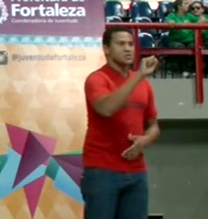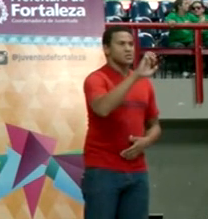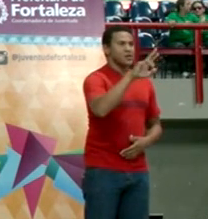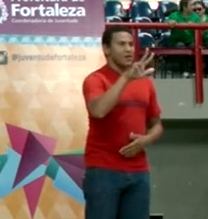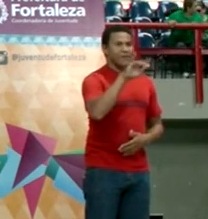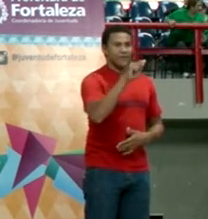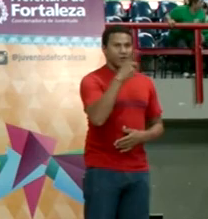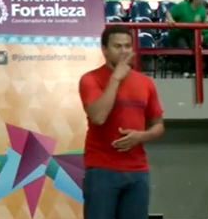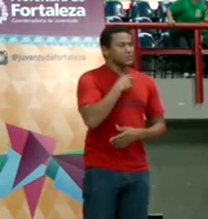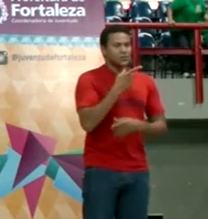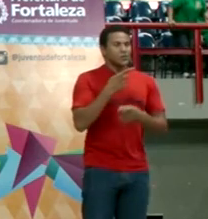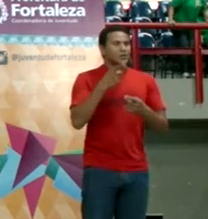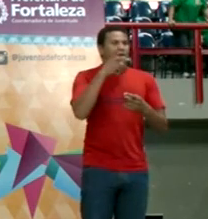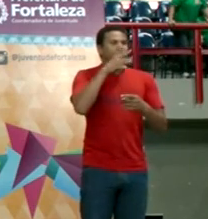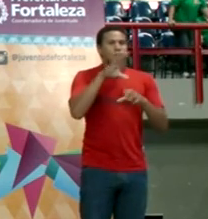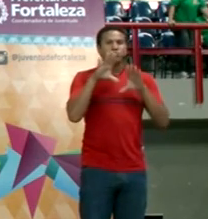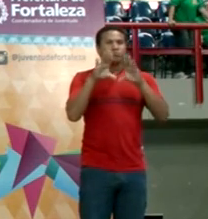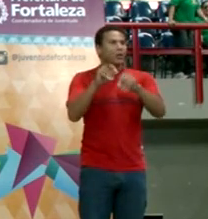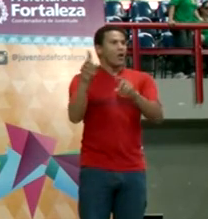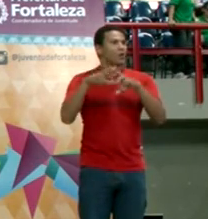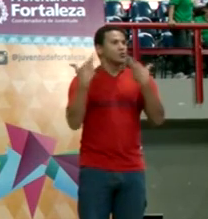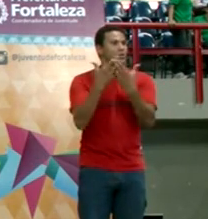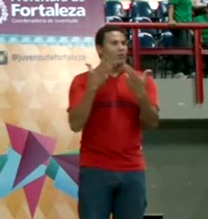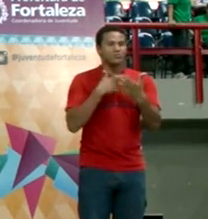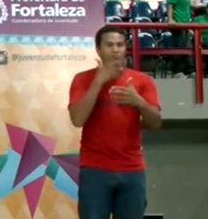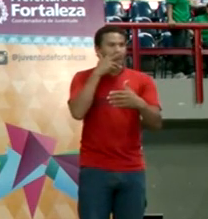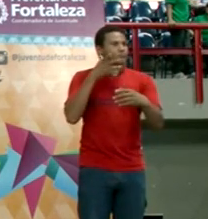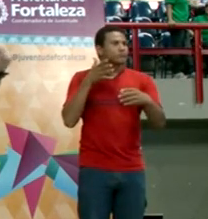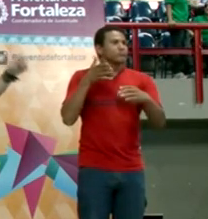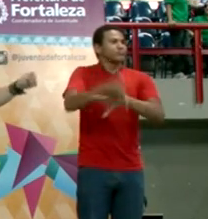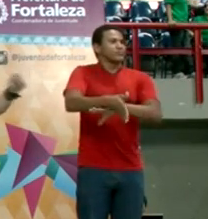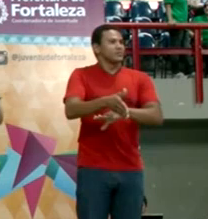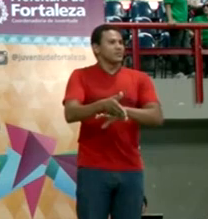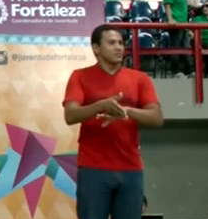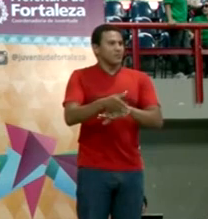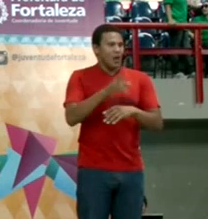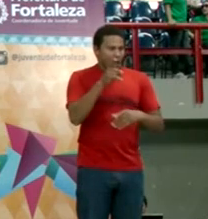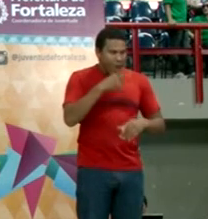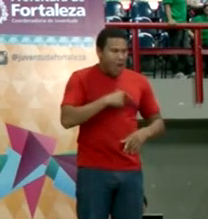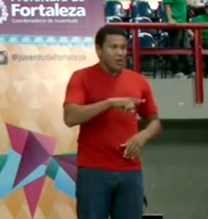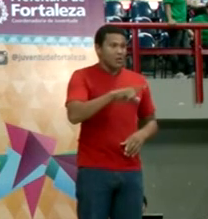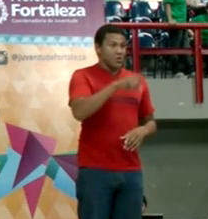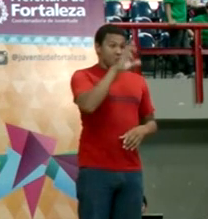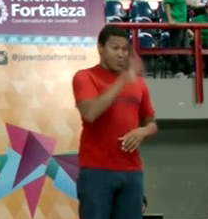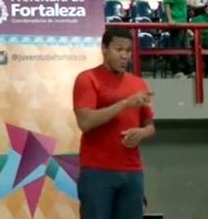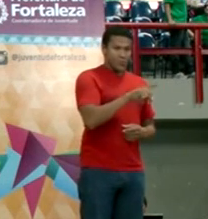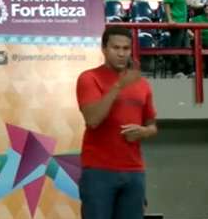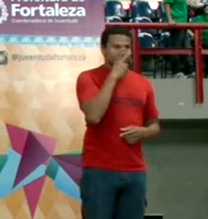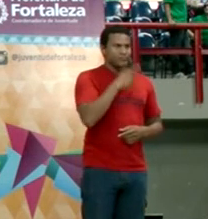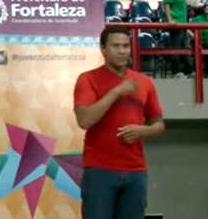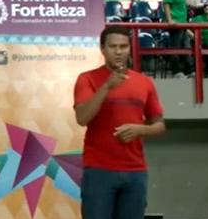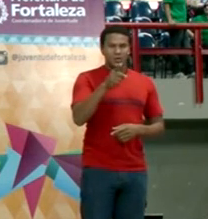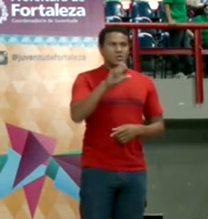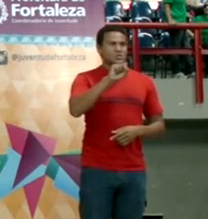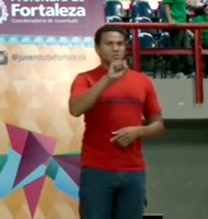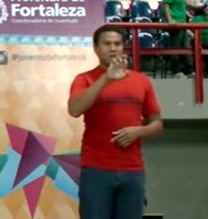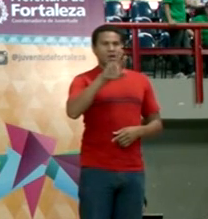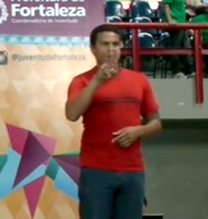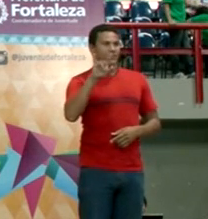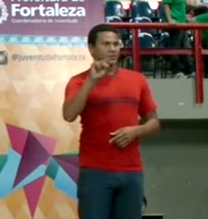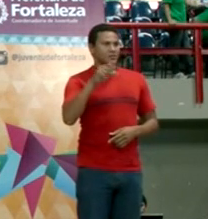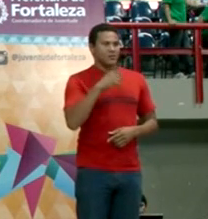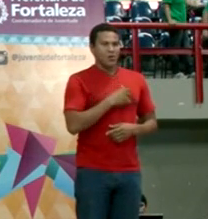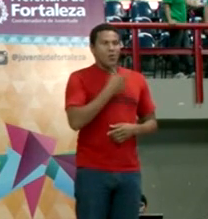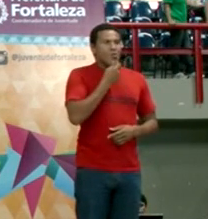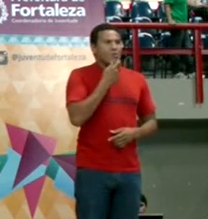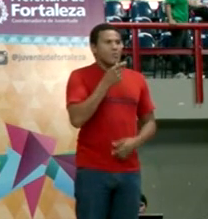reunião. E aí o rei da Rússia contratou um general da Sérvia chamado Apis. O apelido do cara em